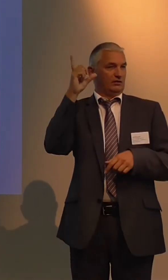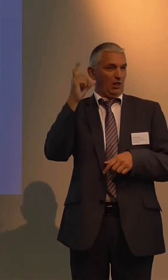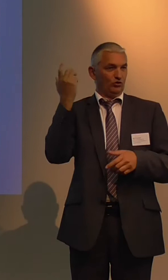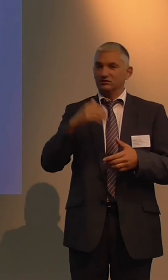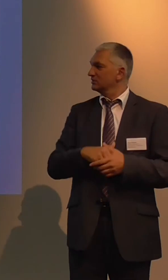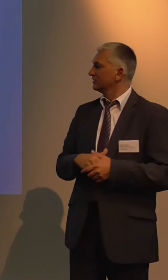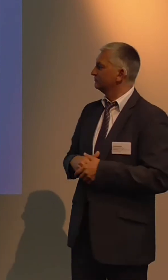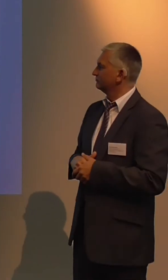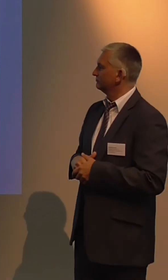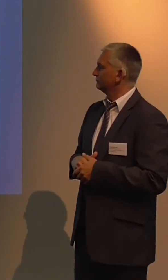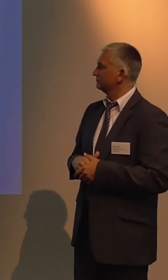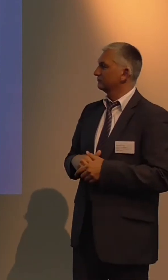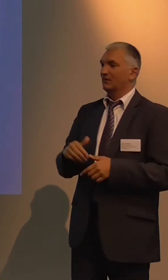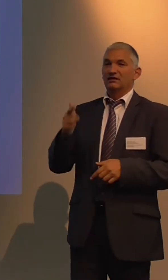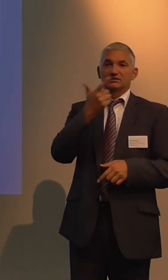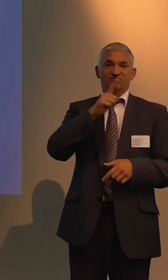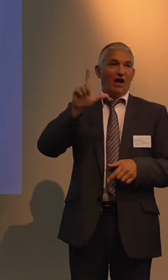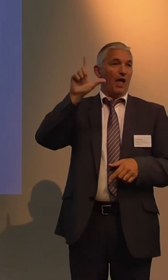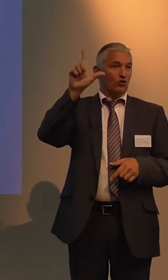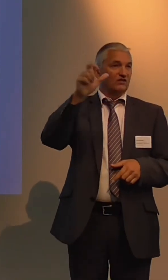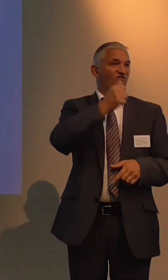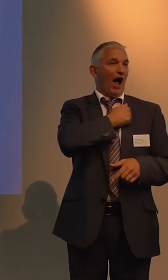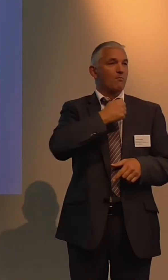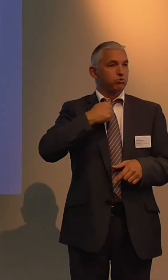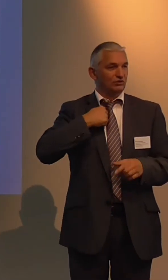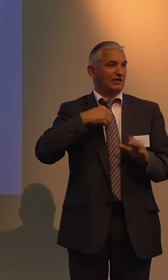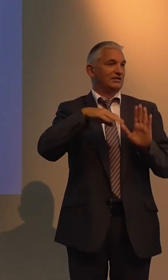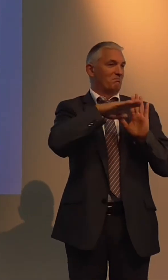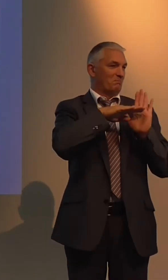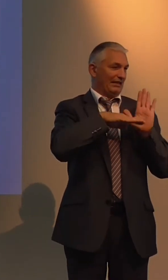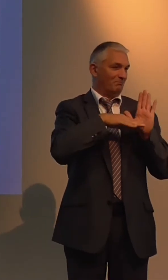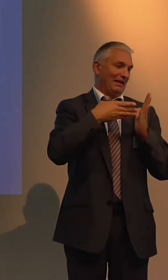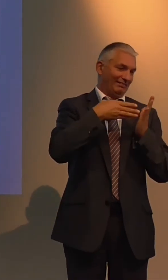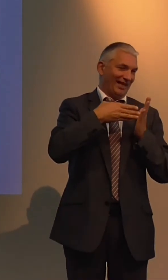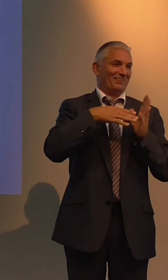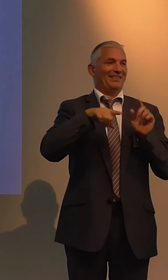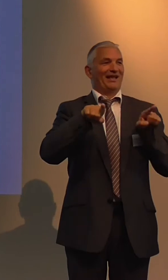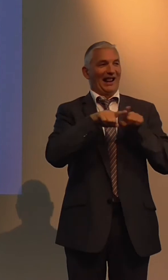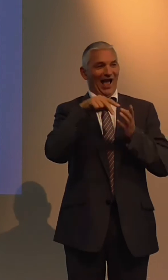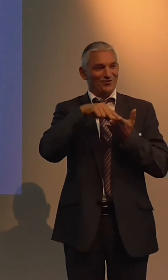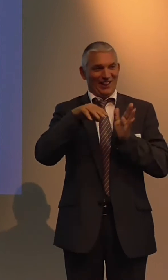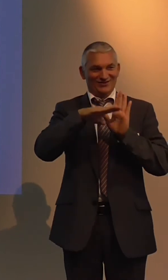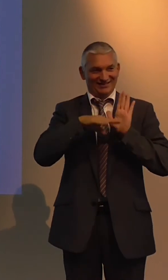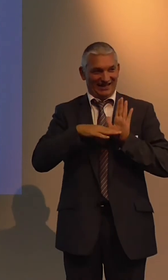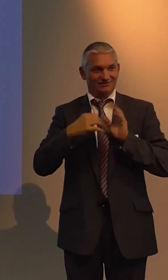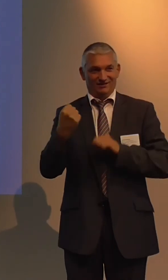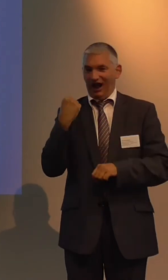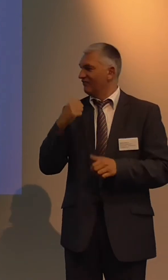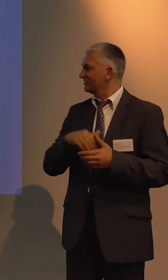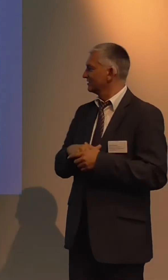angefangen mit der Untertitelung. Im Jahr 2002 haben wir das Bundesbehindertengleichstellungsgesetz,